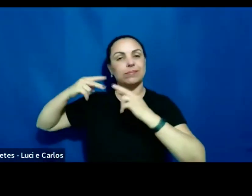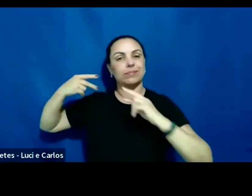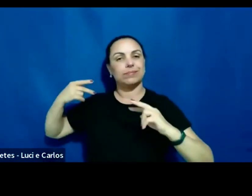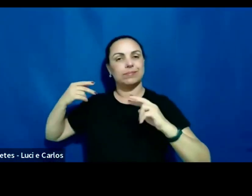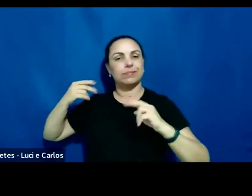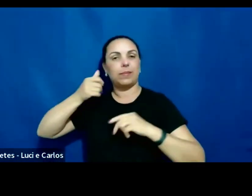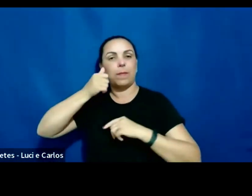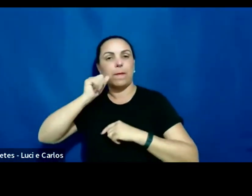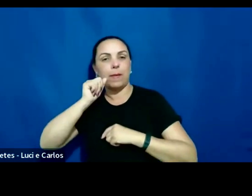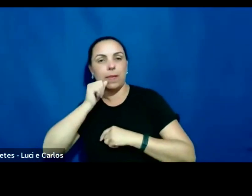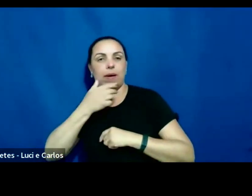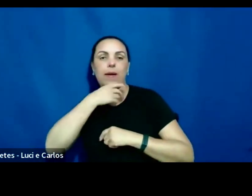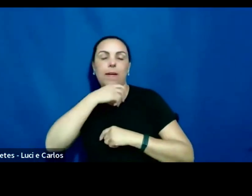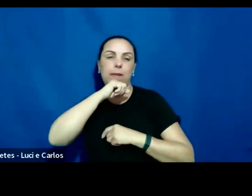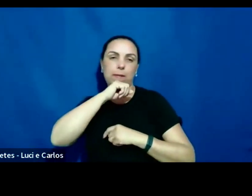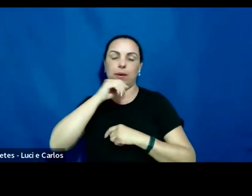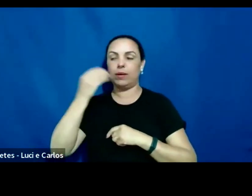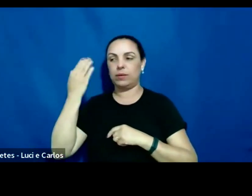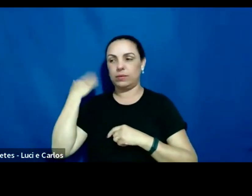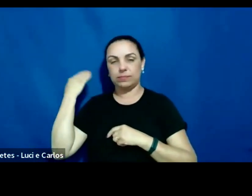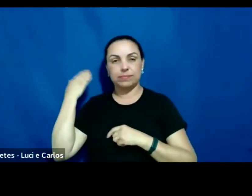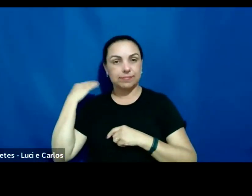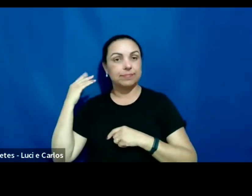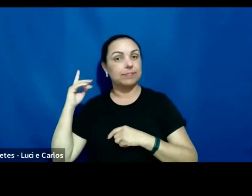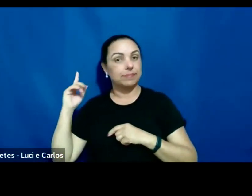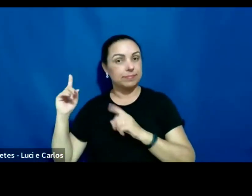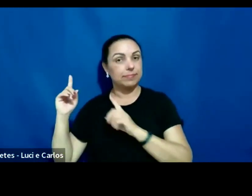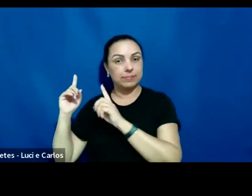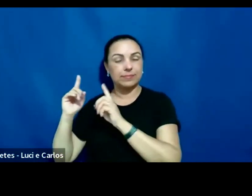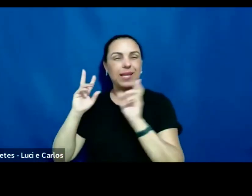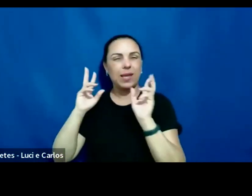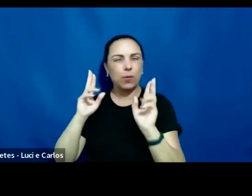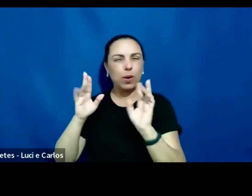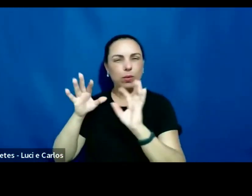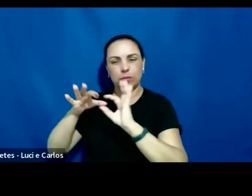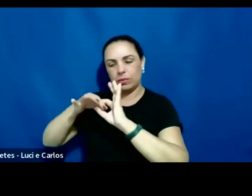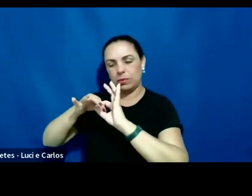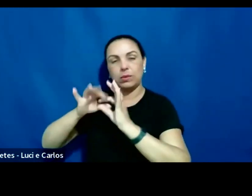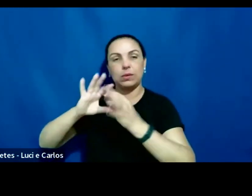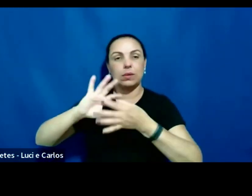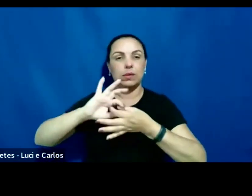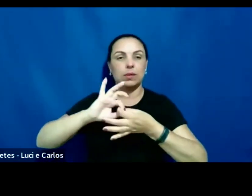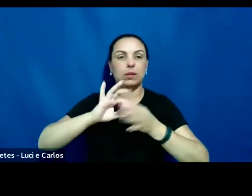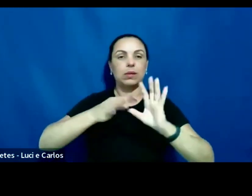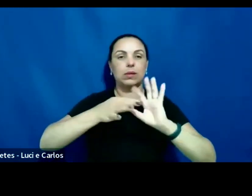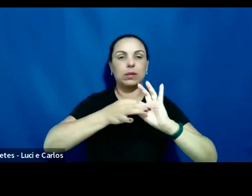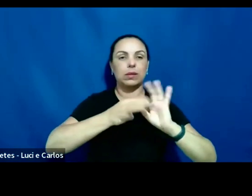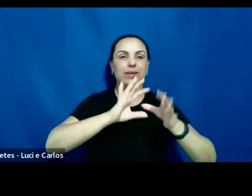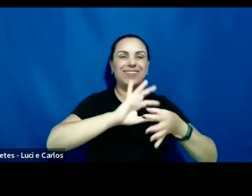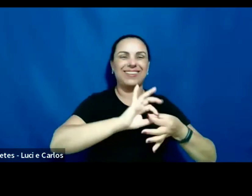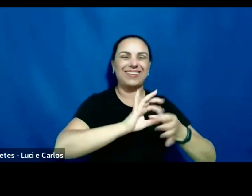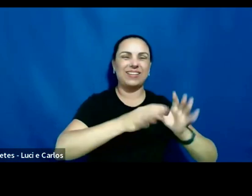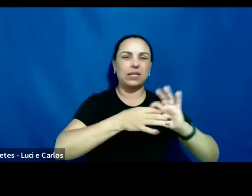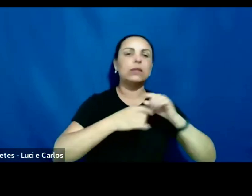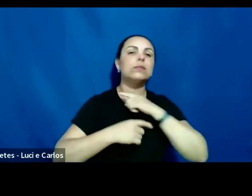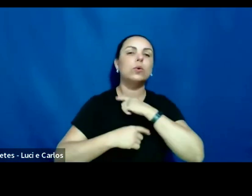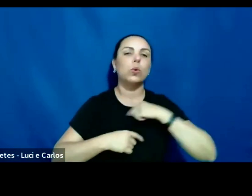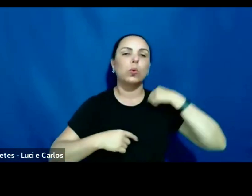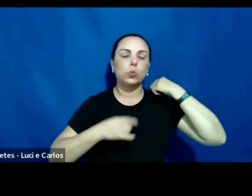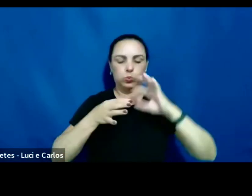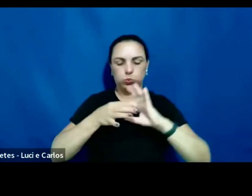Se você puxar de um lado para o outro uma corrente, ela sempre vai arrebentar em algum elo, no elo que é mais